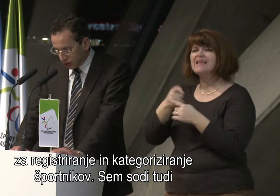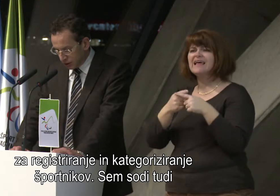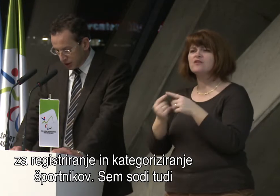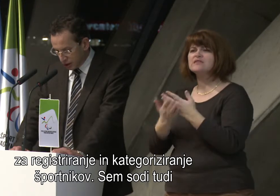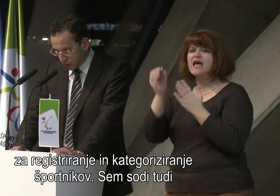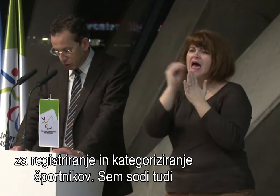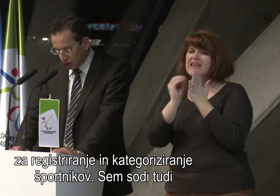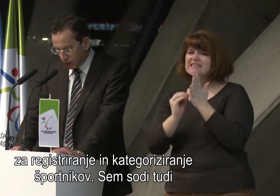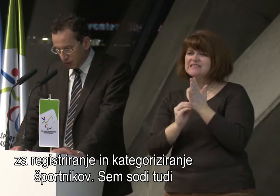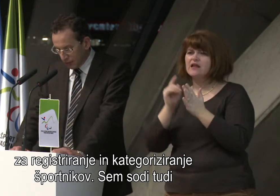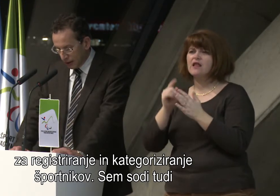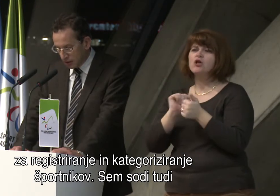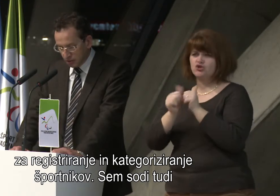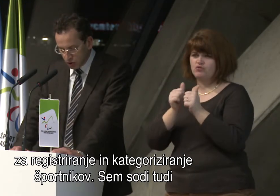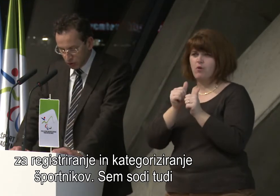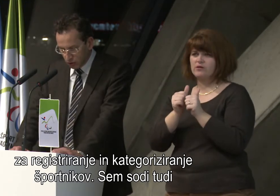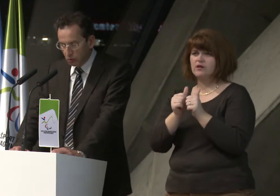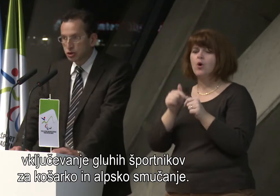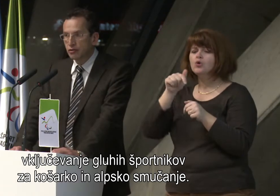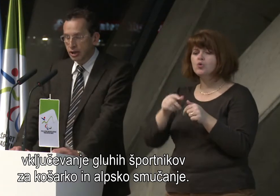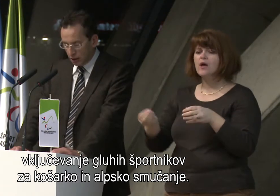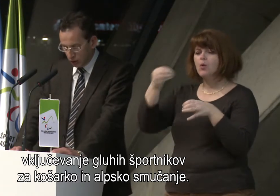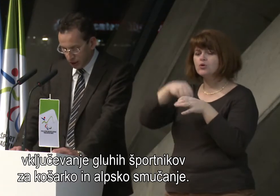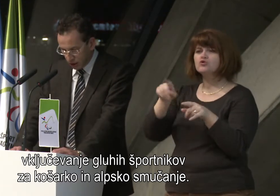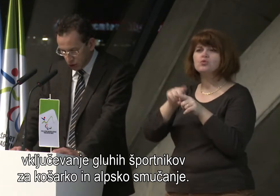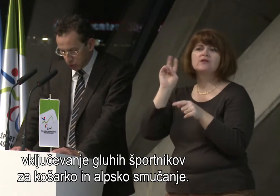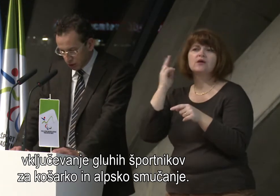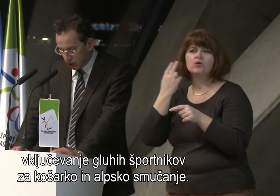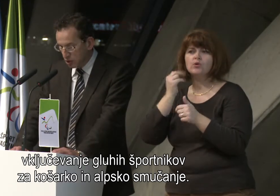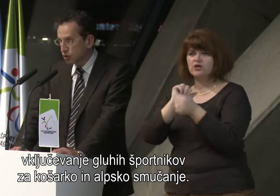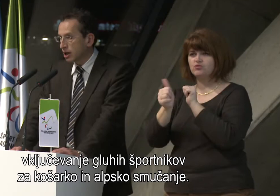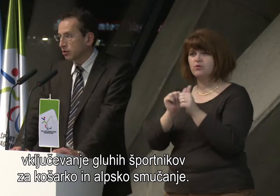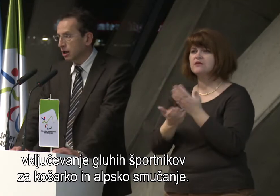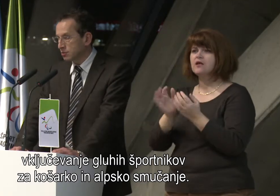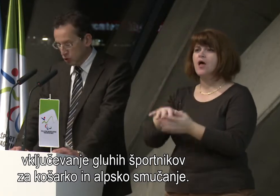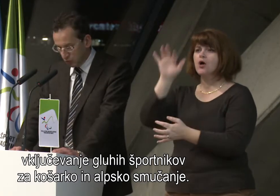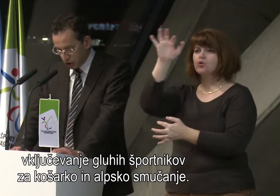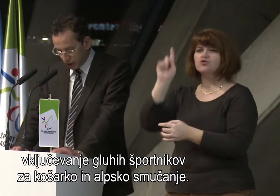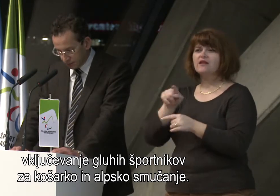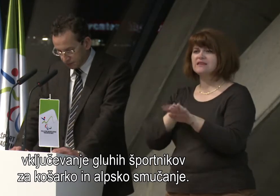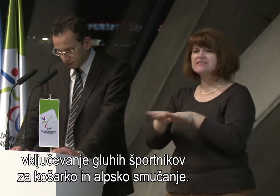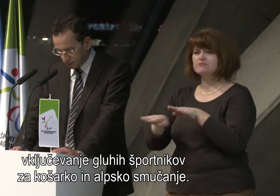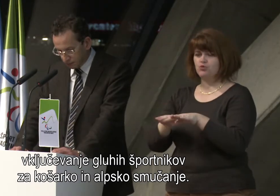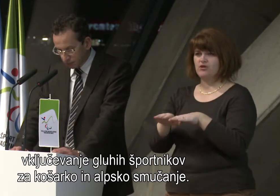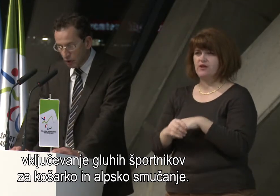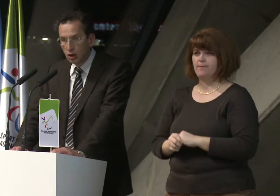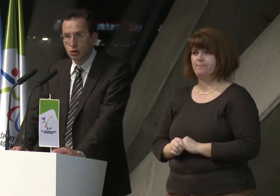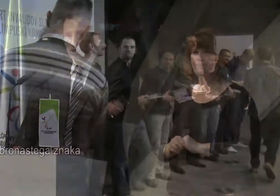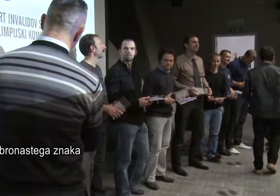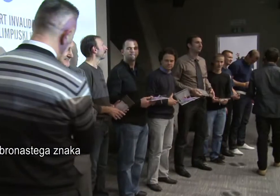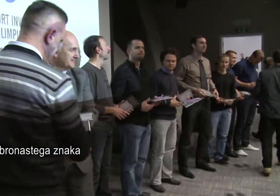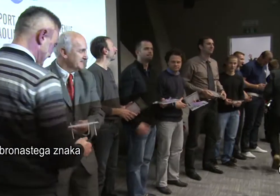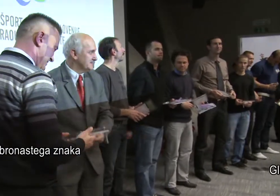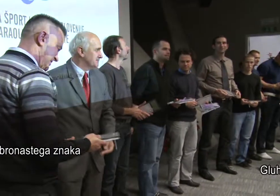in kategoriziranje športnikov. Sem sodi tudi vključevanje gluhih športnikov za košarko in alpsko smučanje.